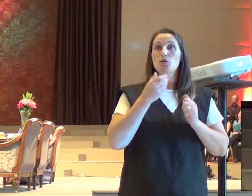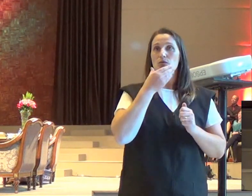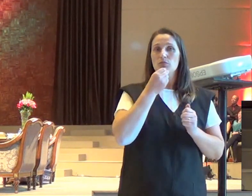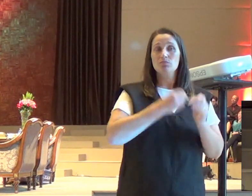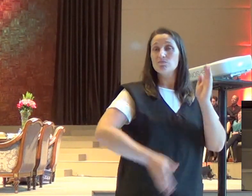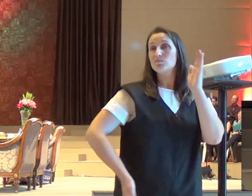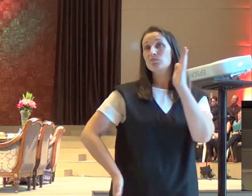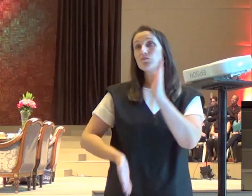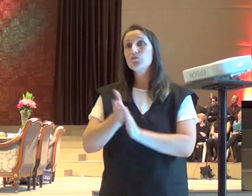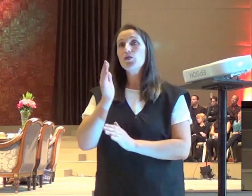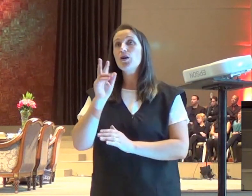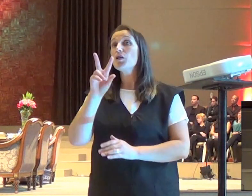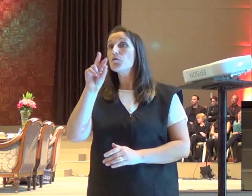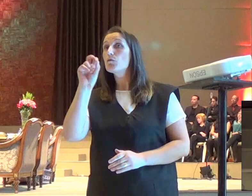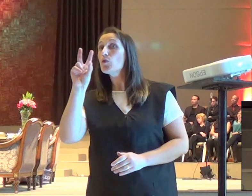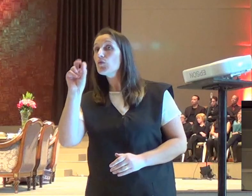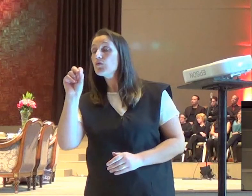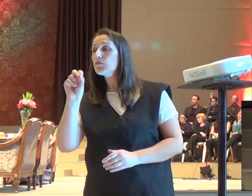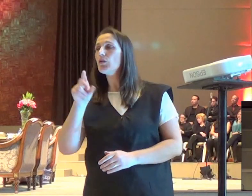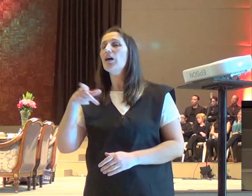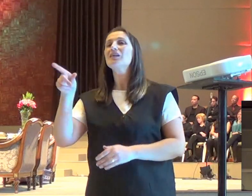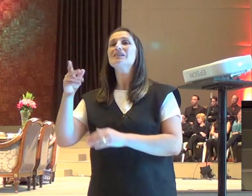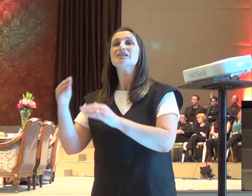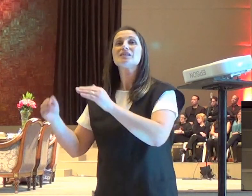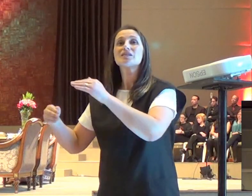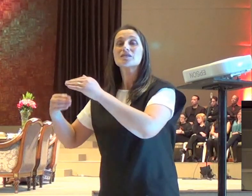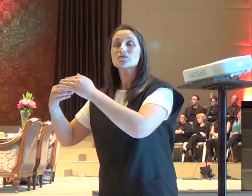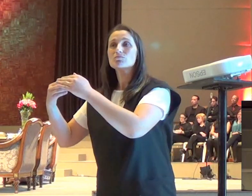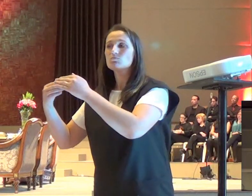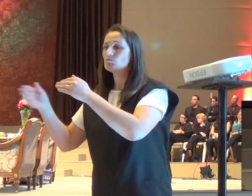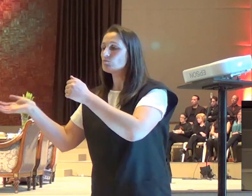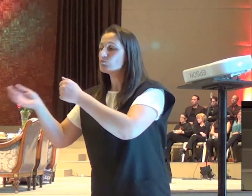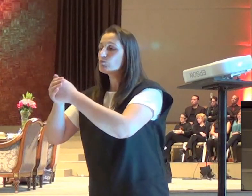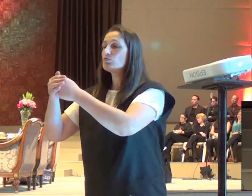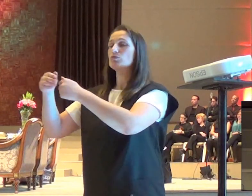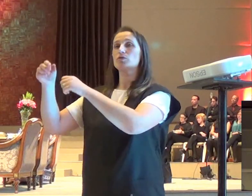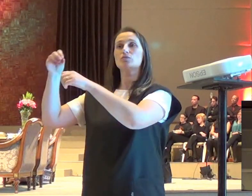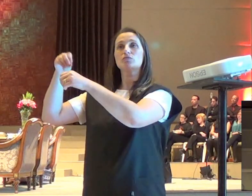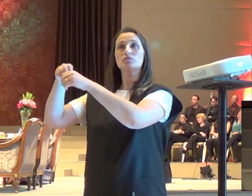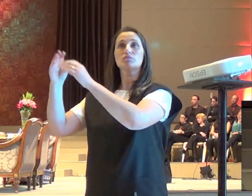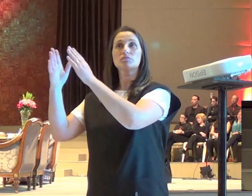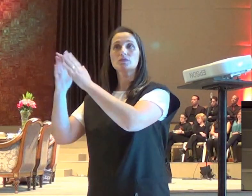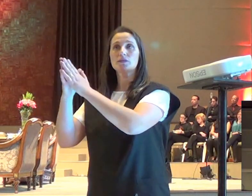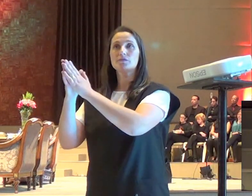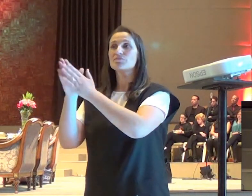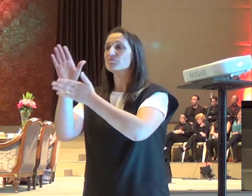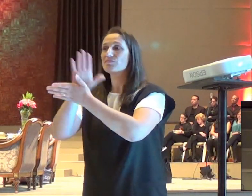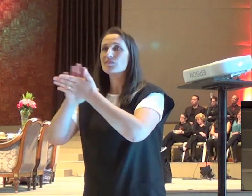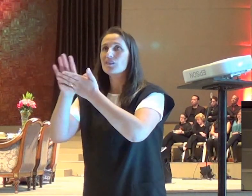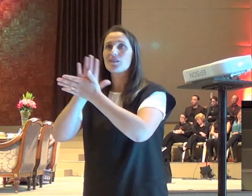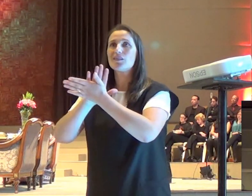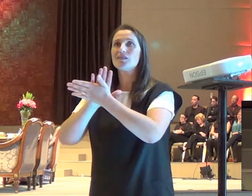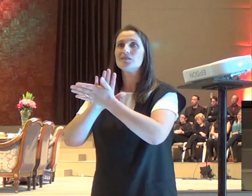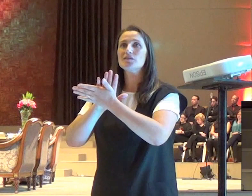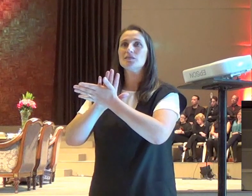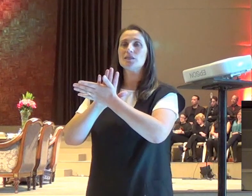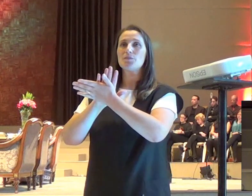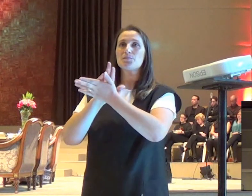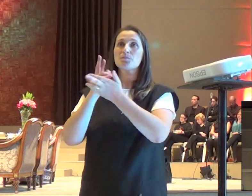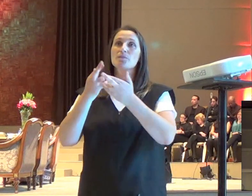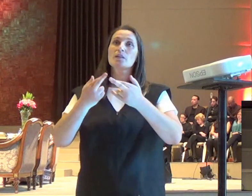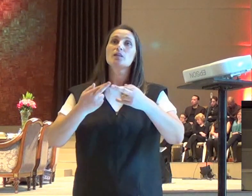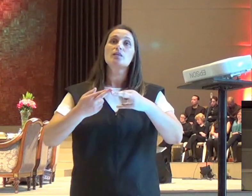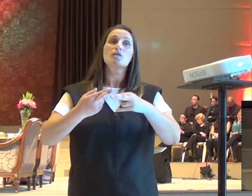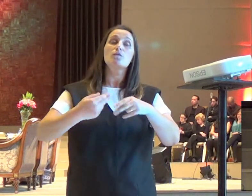vovô e fica lá escondido na casa do vovô, e ele não faz nada, ele volta